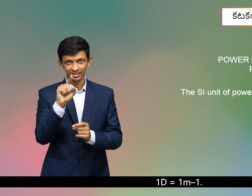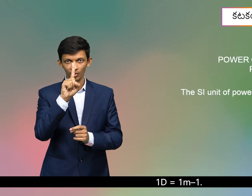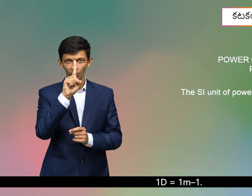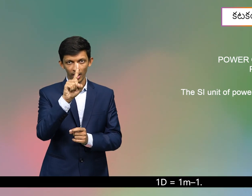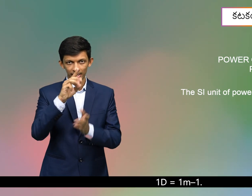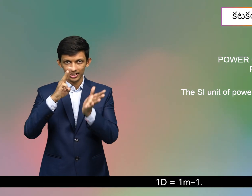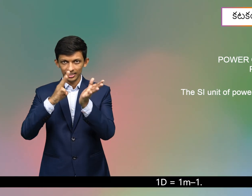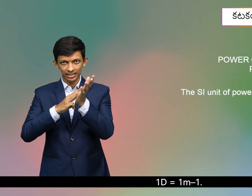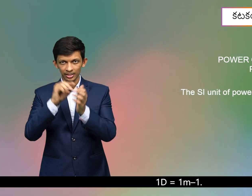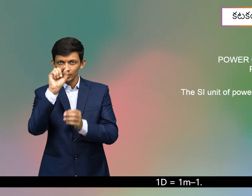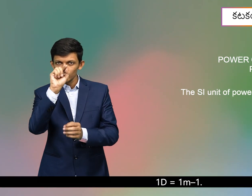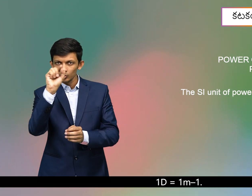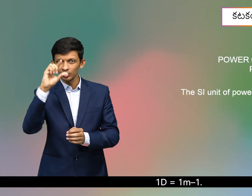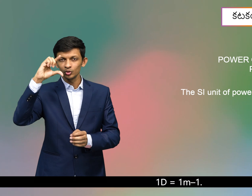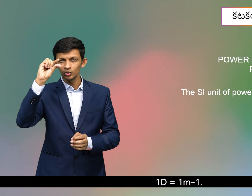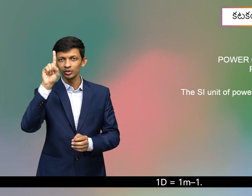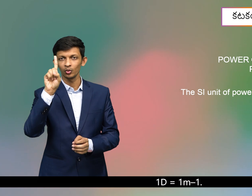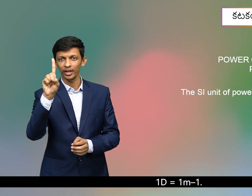1/m ఆర్ 1/మీటర్.